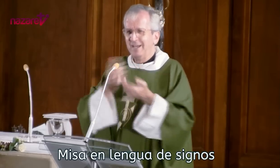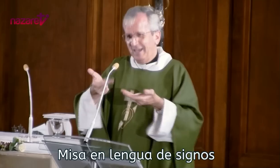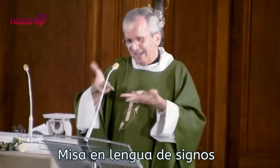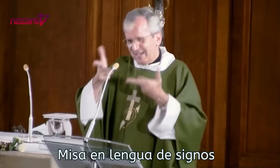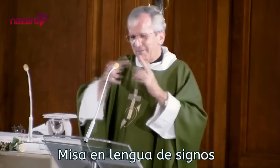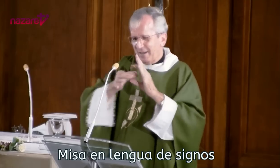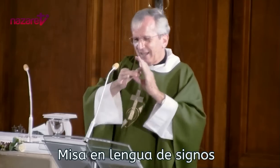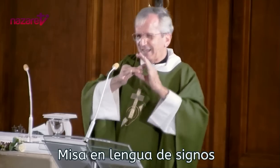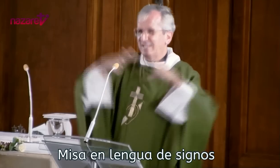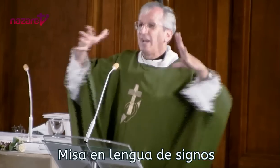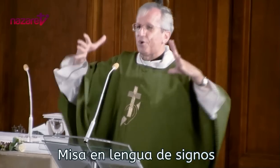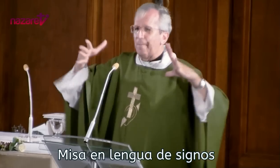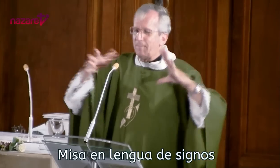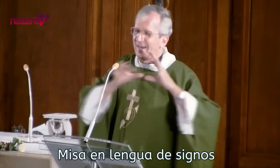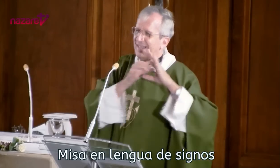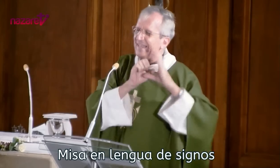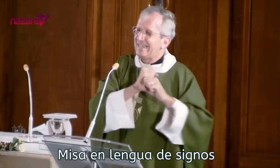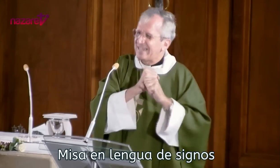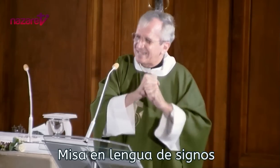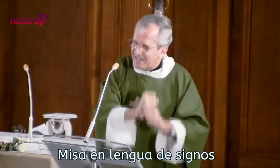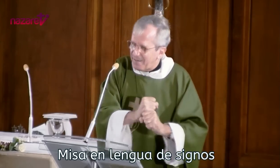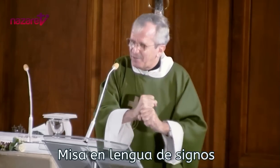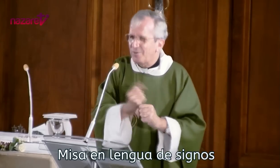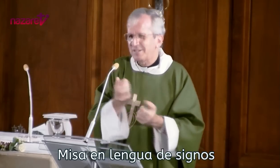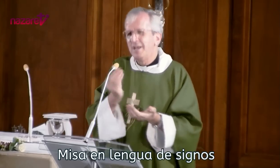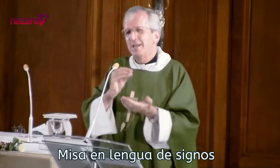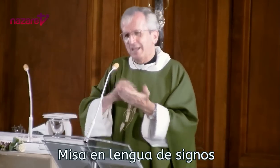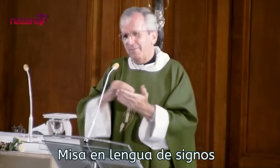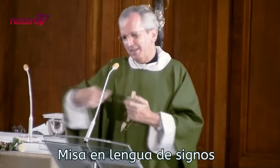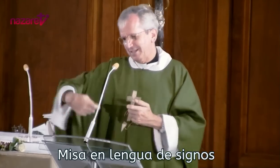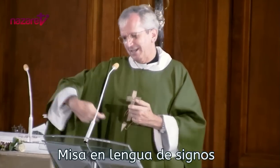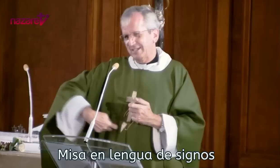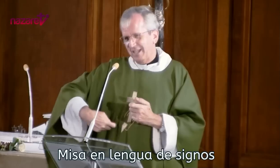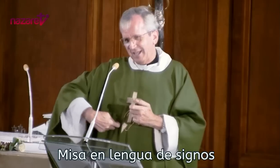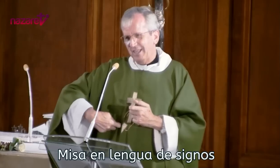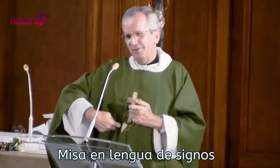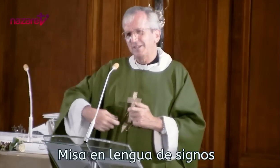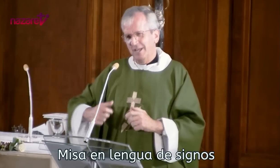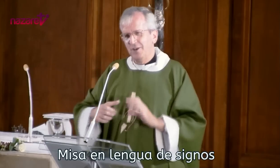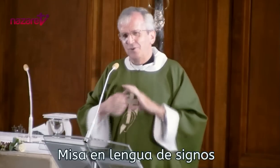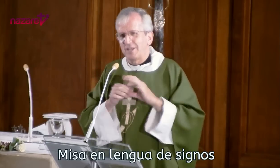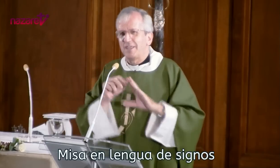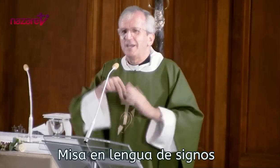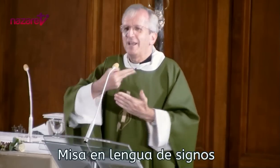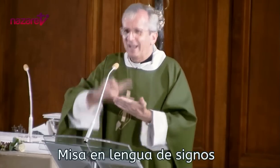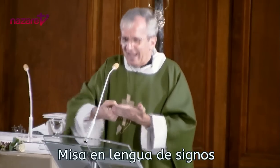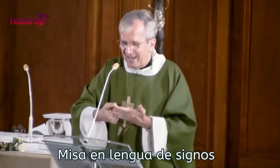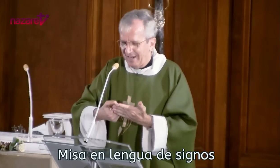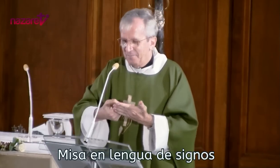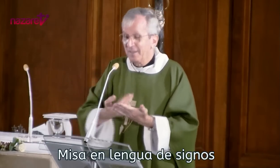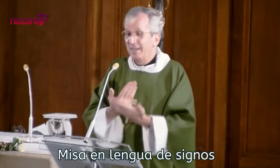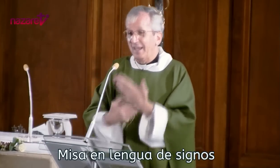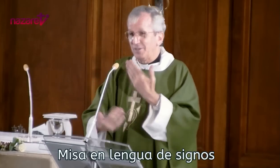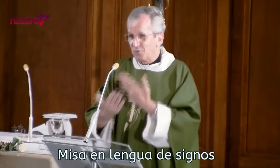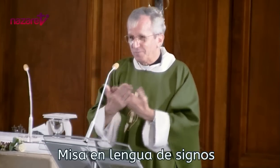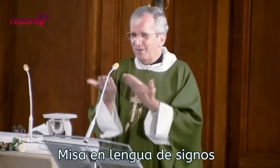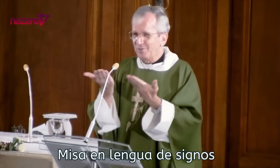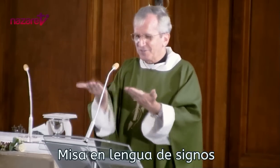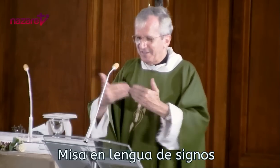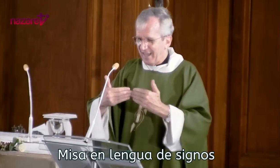esa libertad, ese romper esas esclavitudes que a veces las tentaciones nos hacen caer. En sus manos dejamos